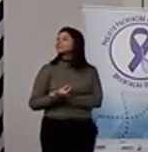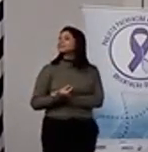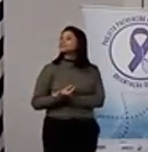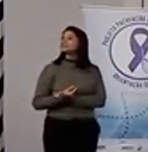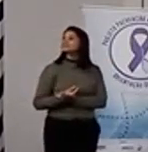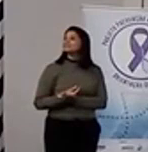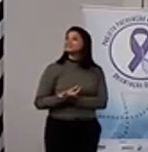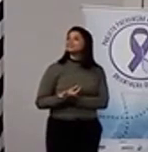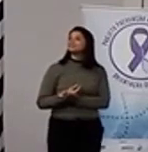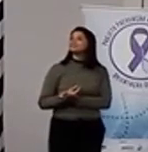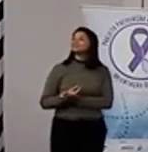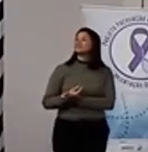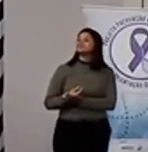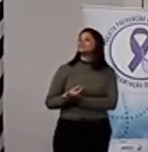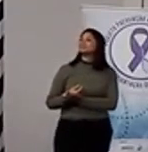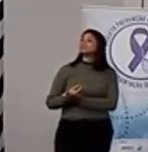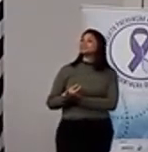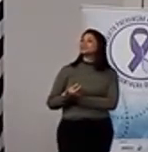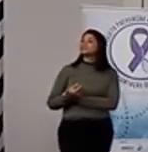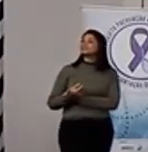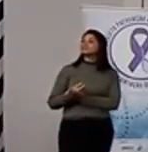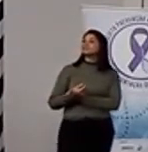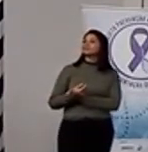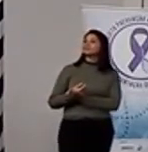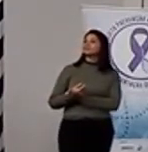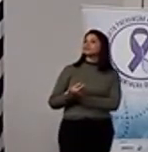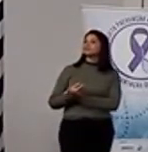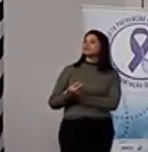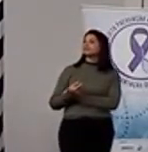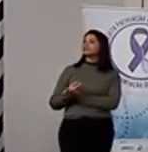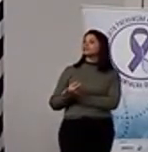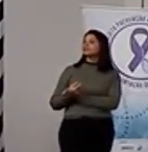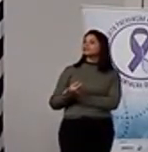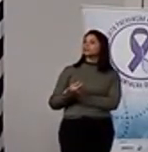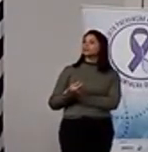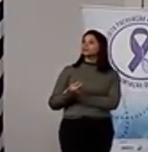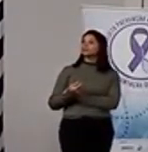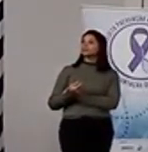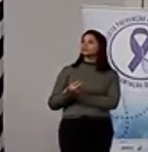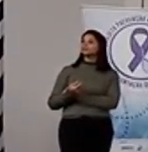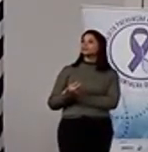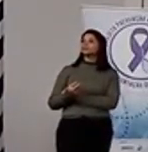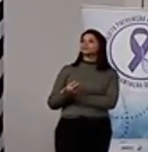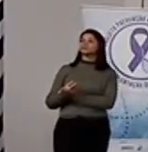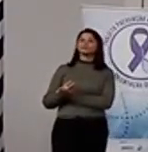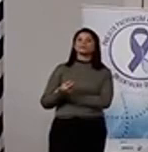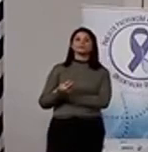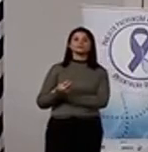Se quiser estar vindo até aqui, para usar o microfone, fica à vontade.